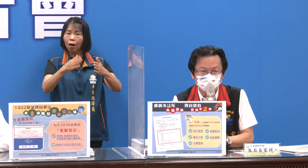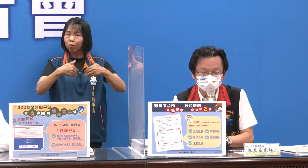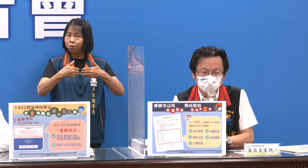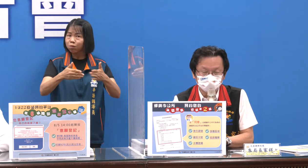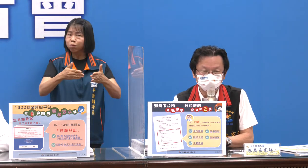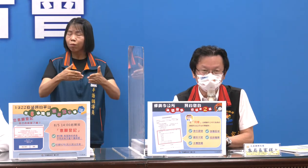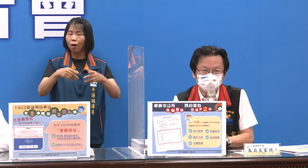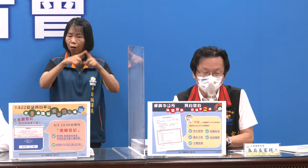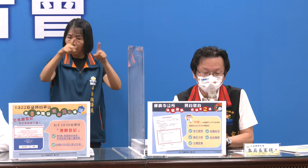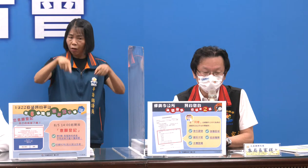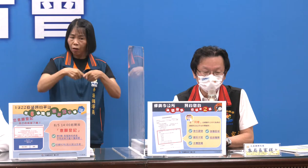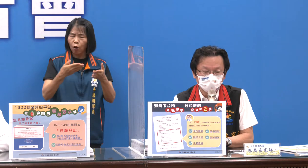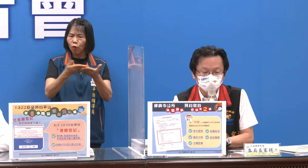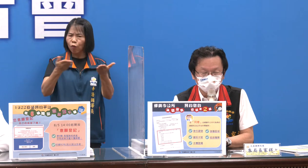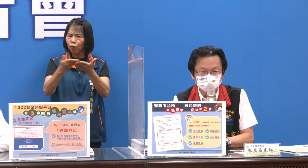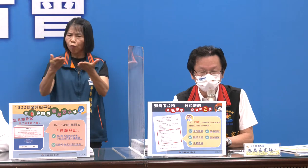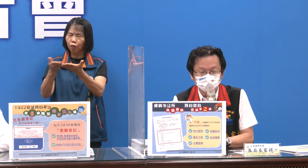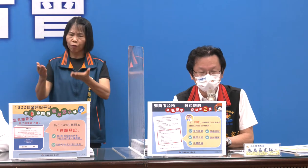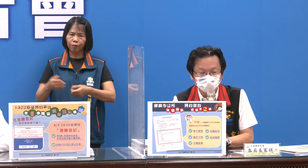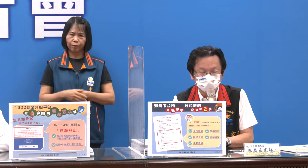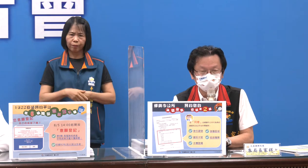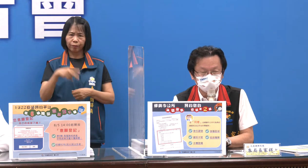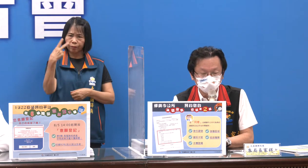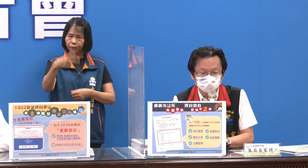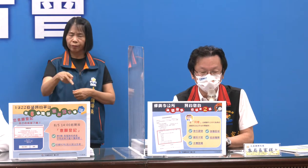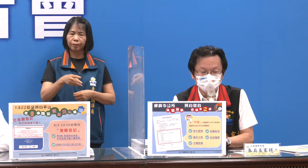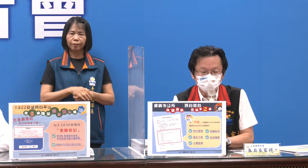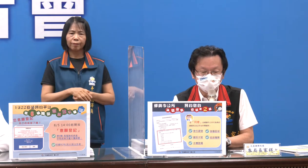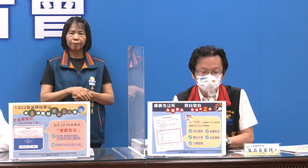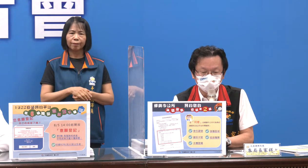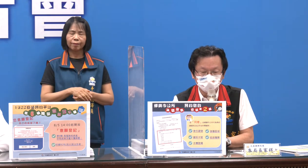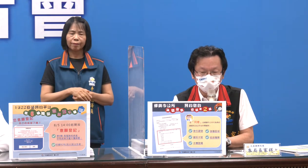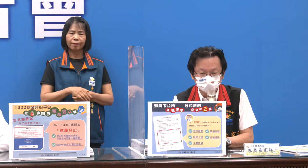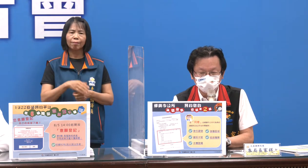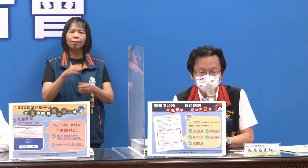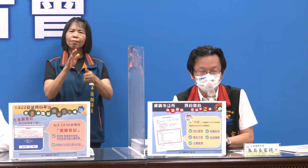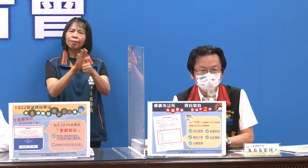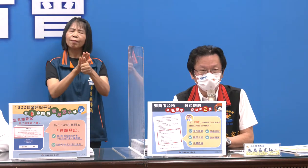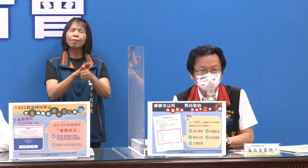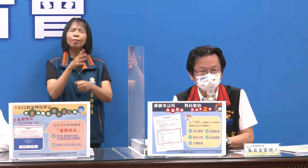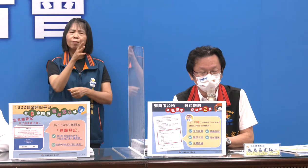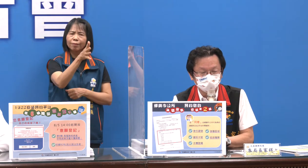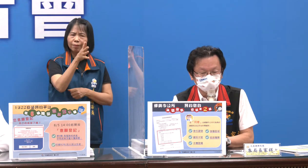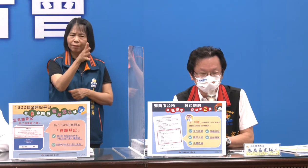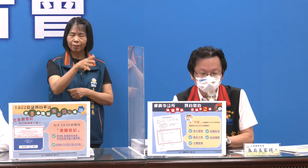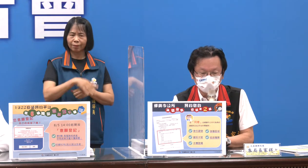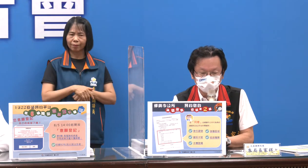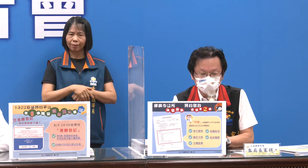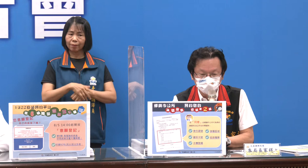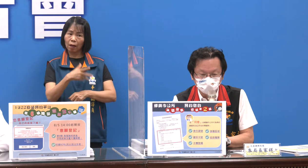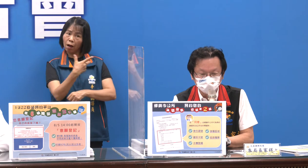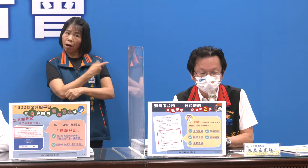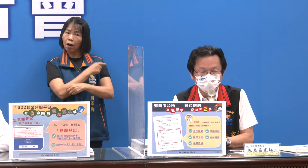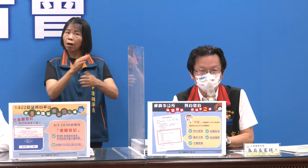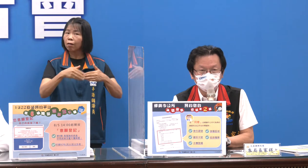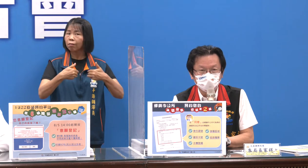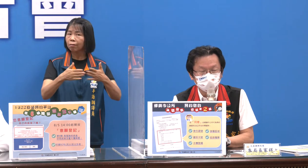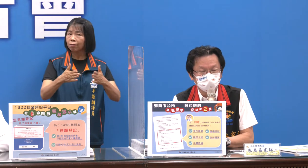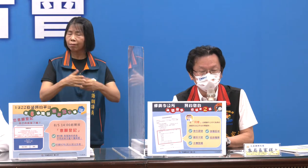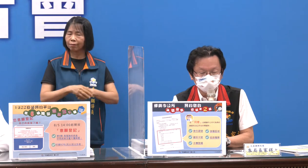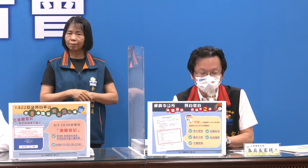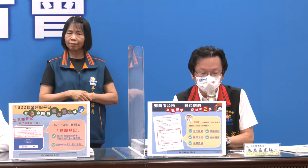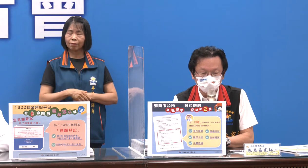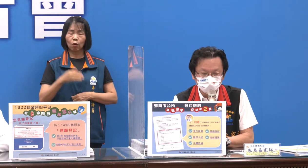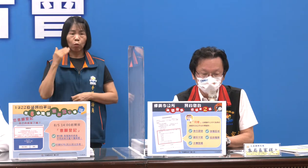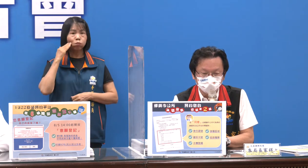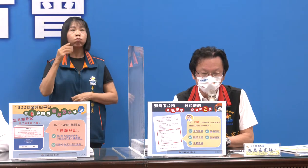的一个通知单的分发，同时请协助帮忙了解是否有施打的意愿。那如果